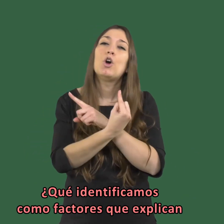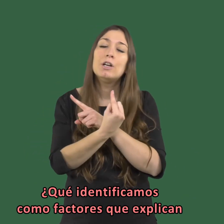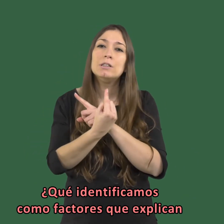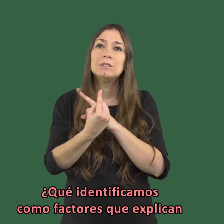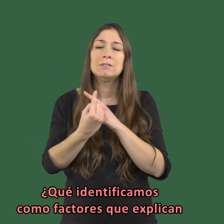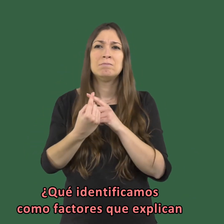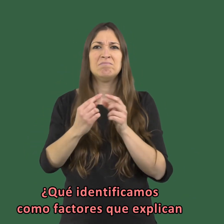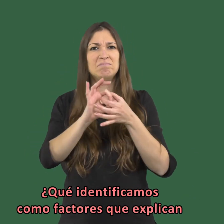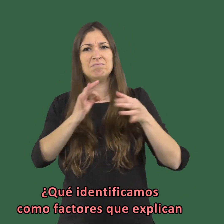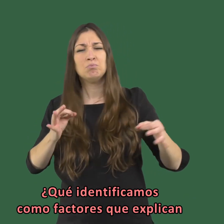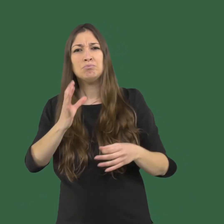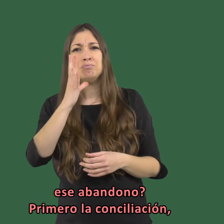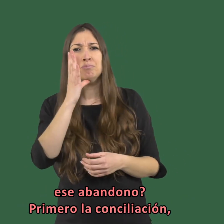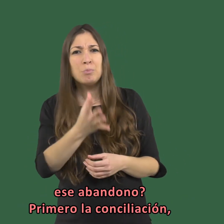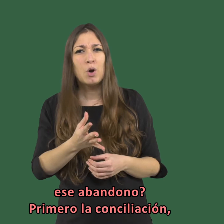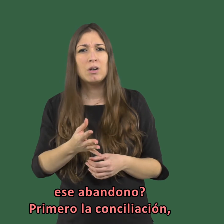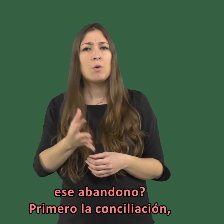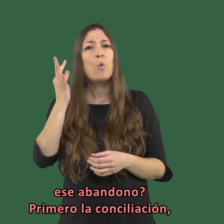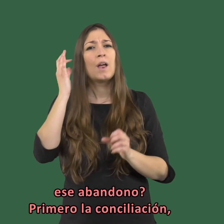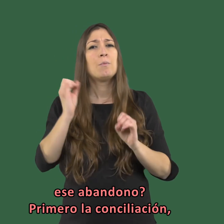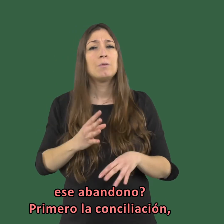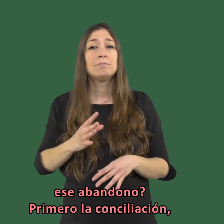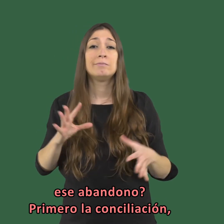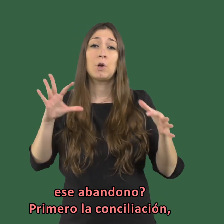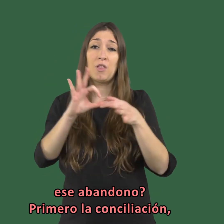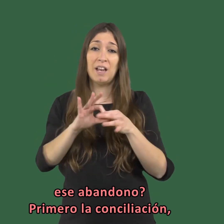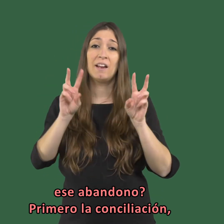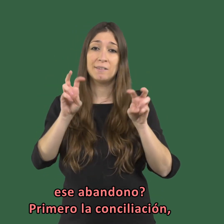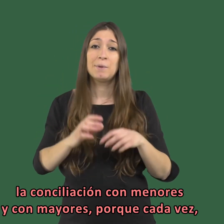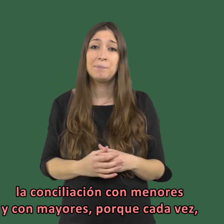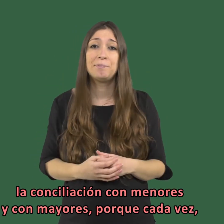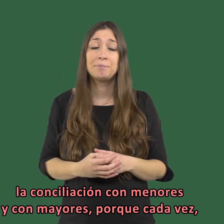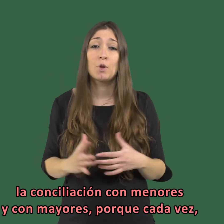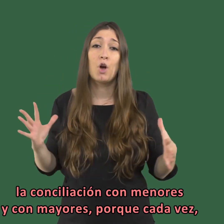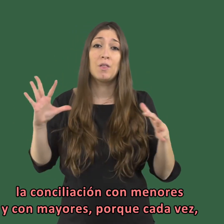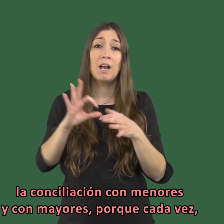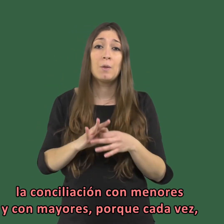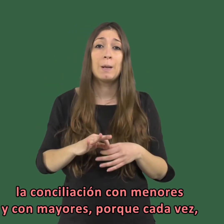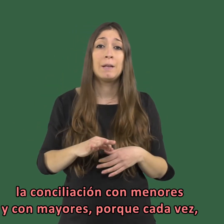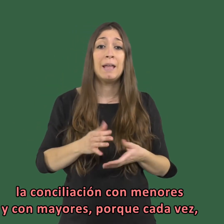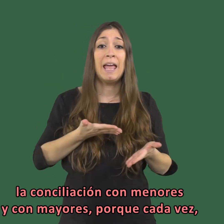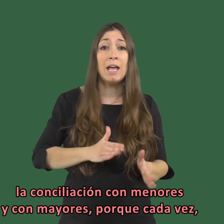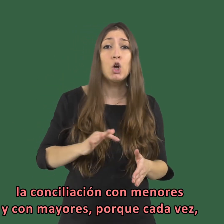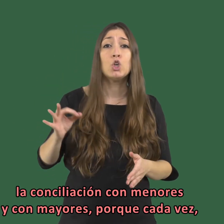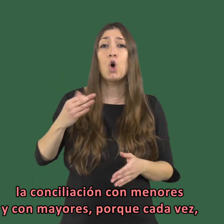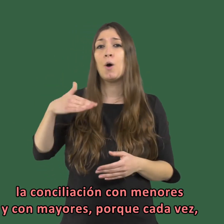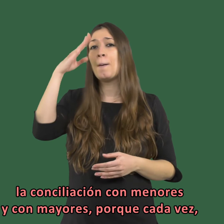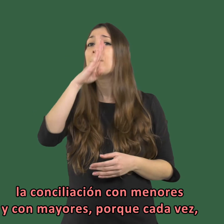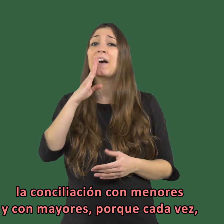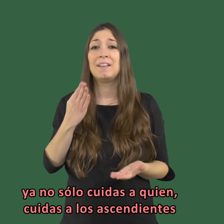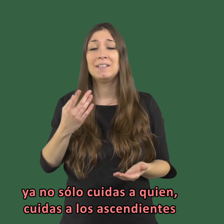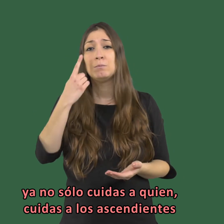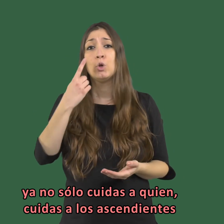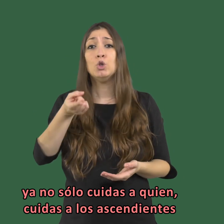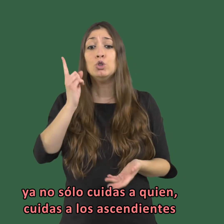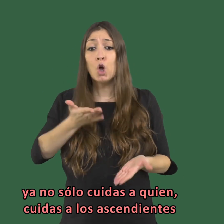factores que explican ese abandono? Primero, la conciliación. La conciliación con menores y con mayores, porque cada vez